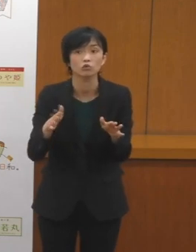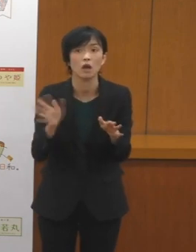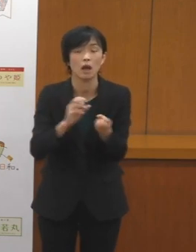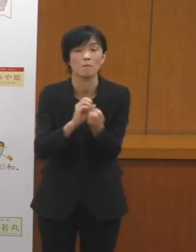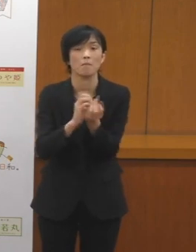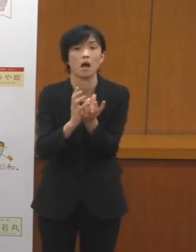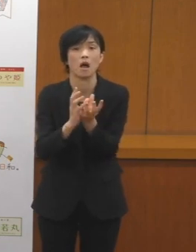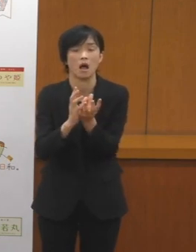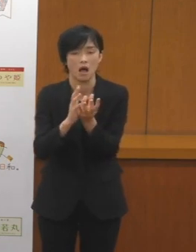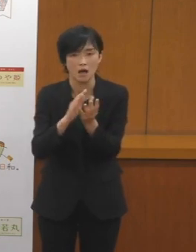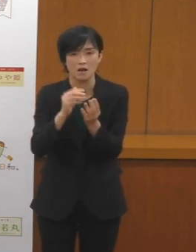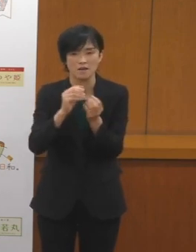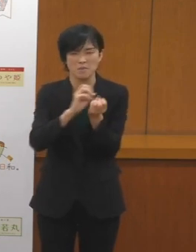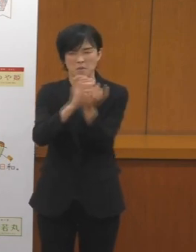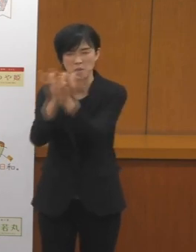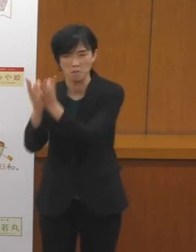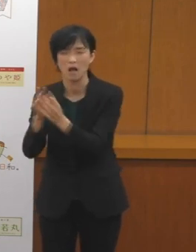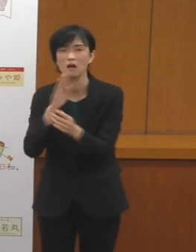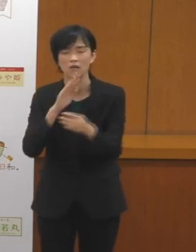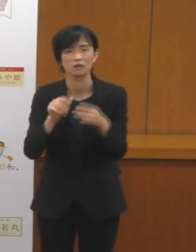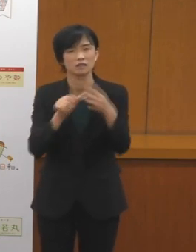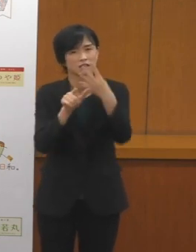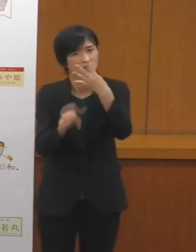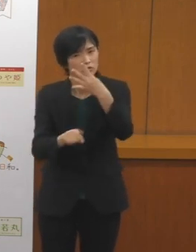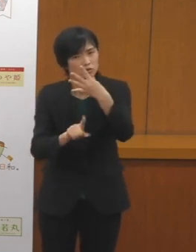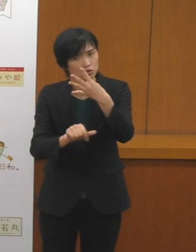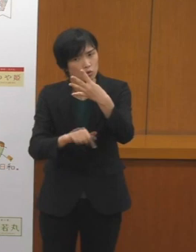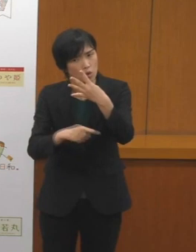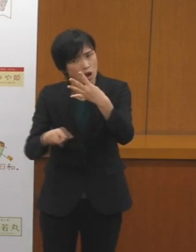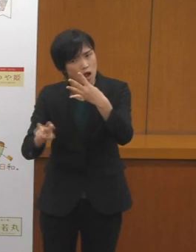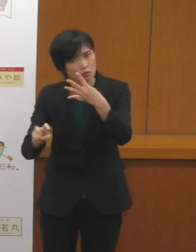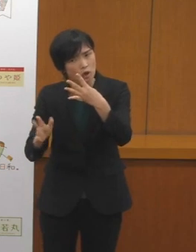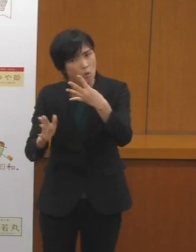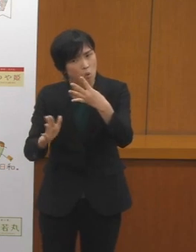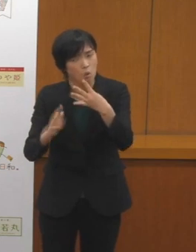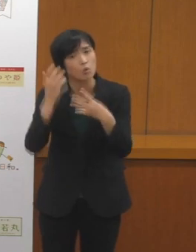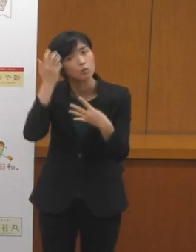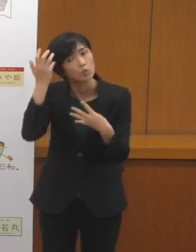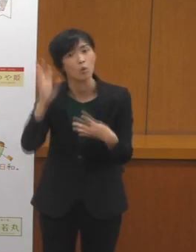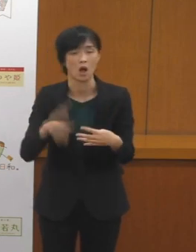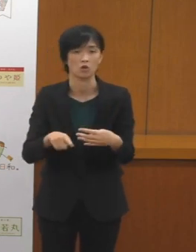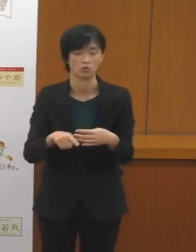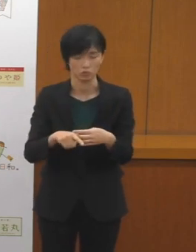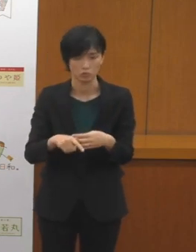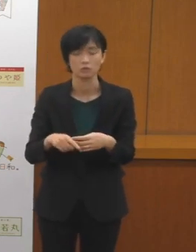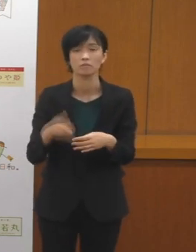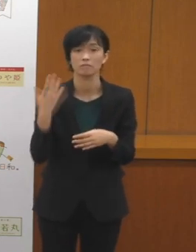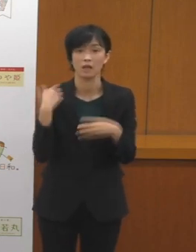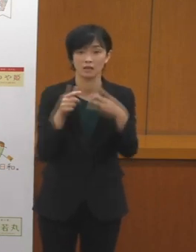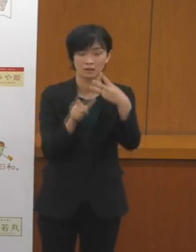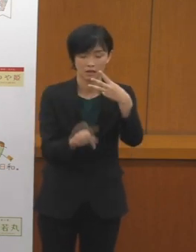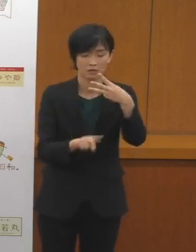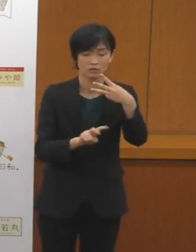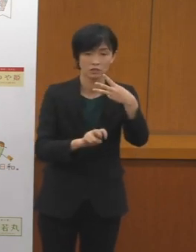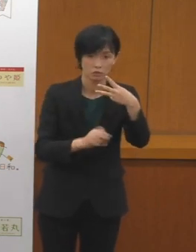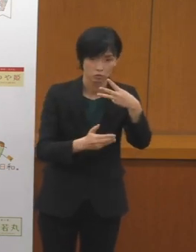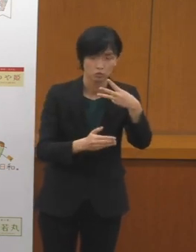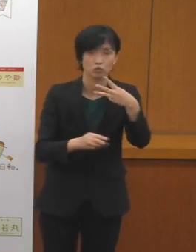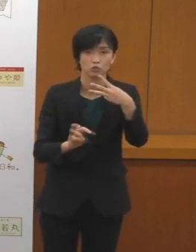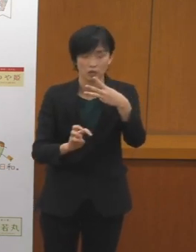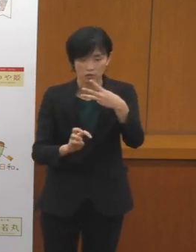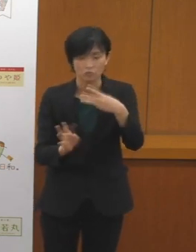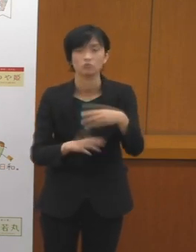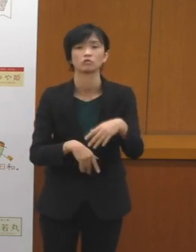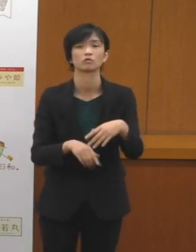満開期は4月15日から20日頃になると見込まれていますこれまで3月の29日と30